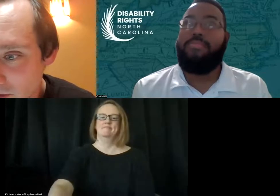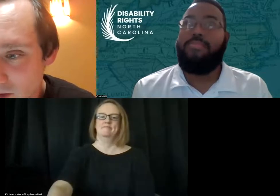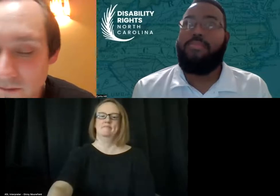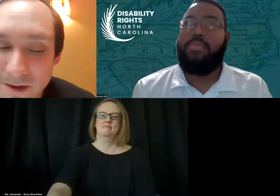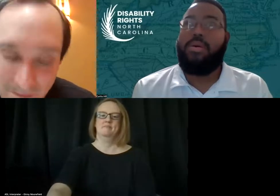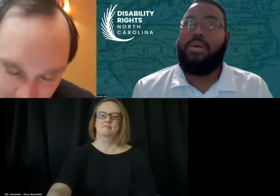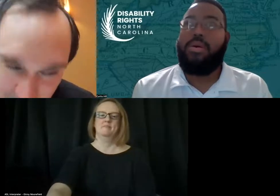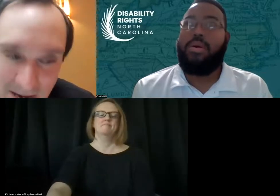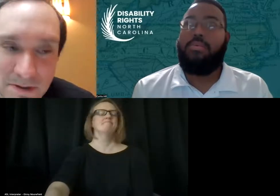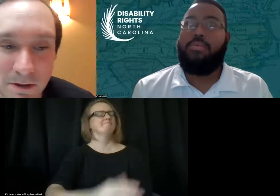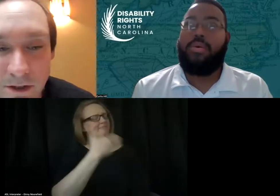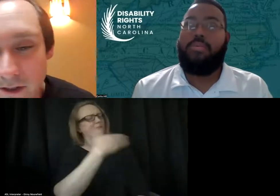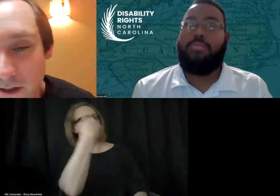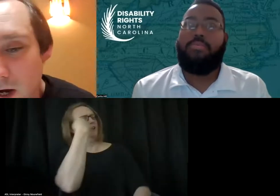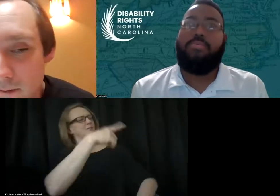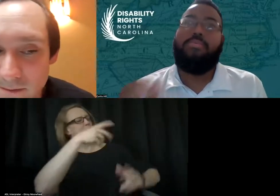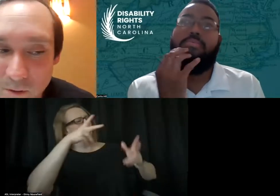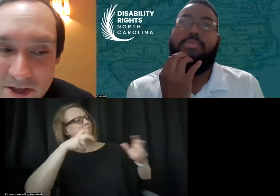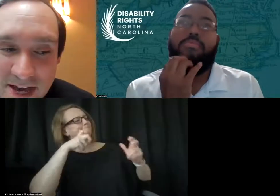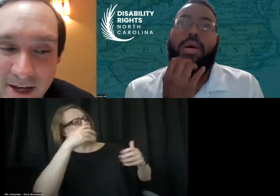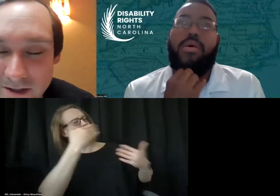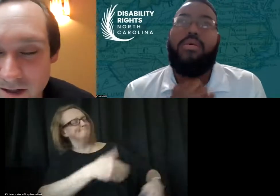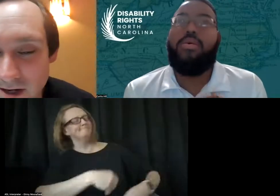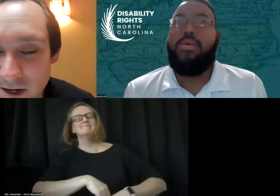gracias por escucharme absolutamente